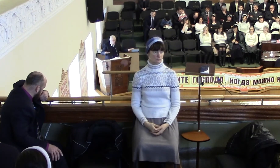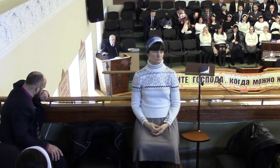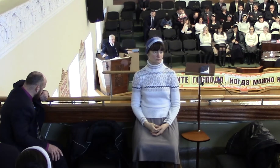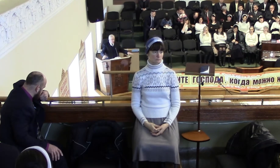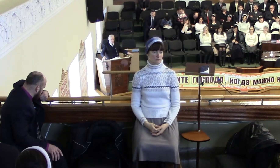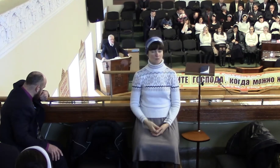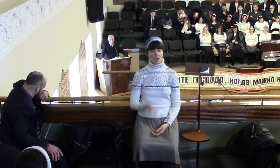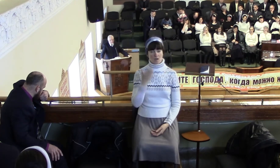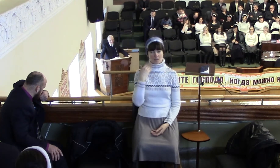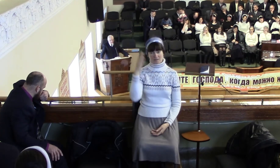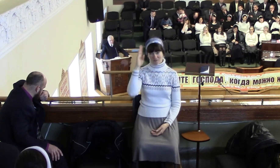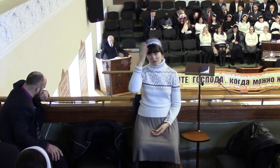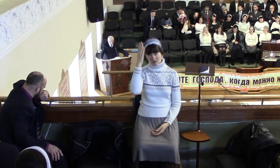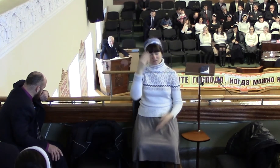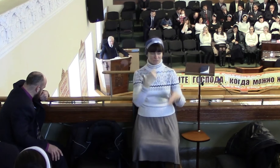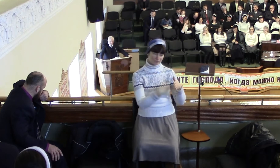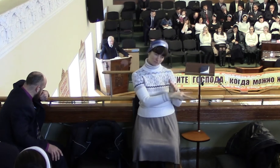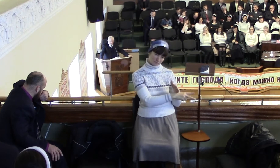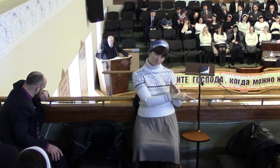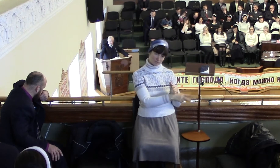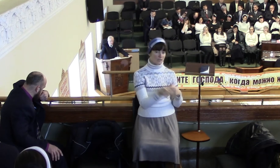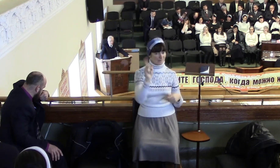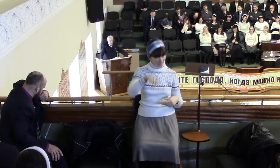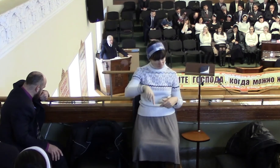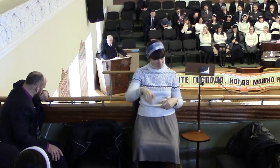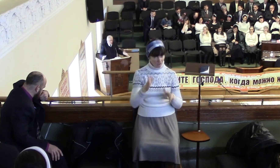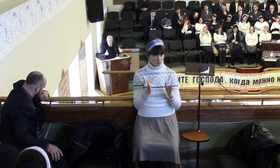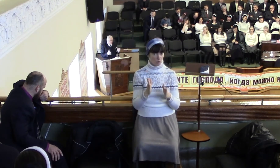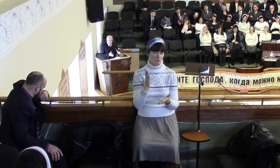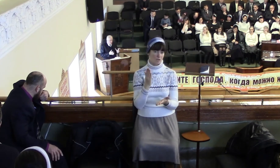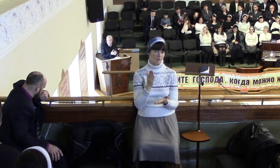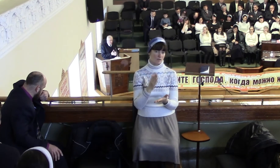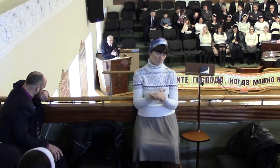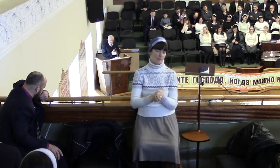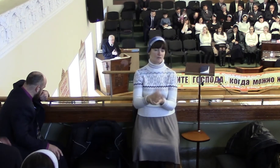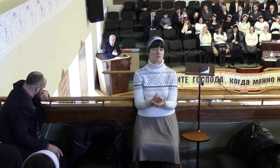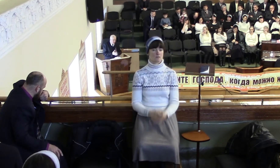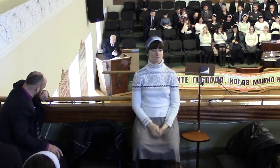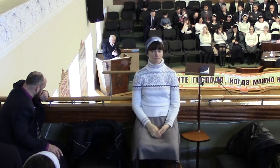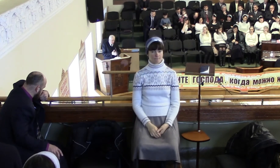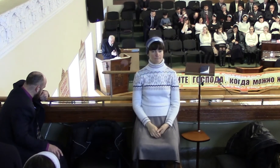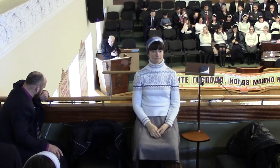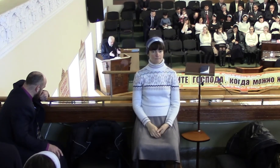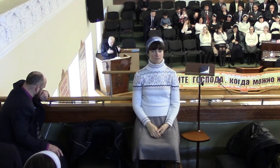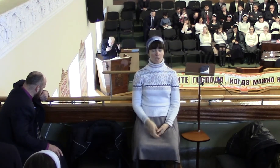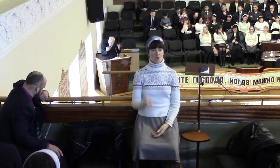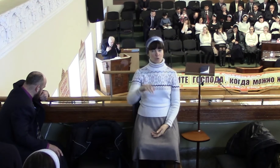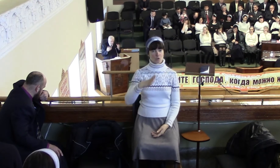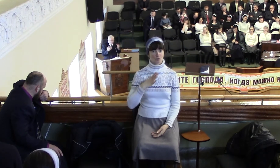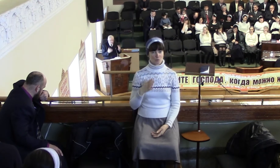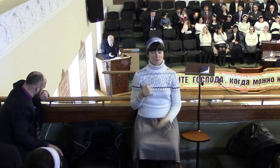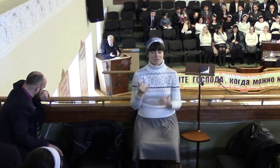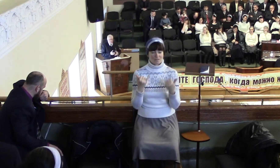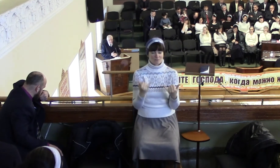враг уходит. Вот тогда наступает мир. То, что мы с вами вспоминаем сегодня, то, что нам